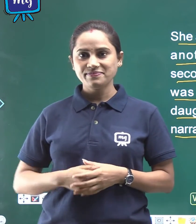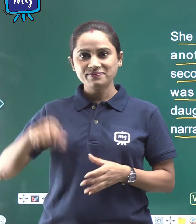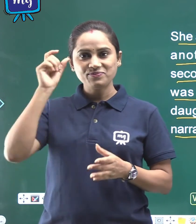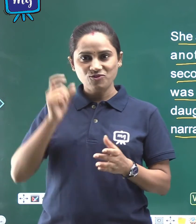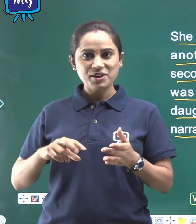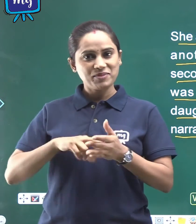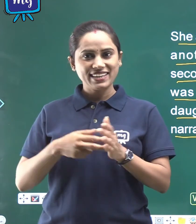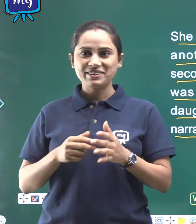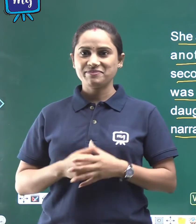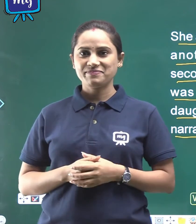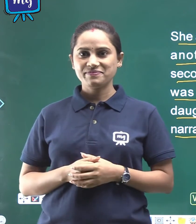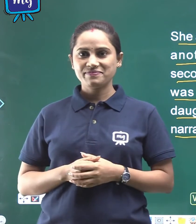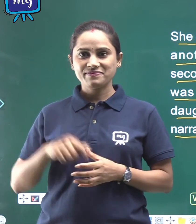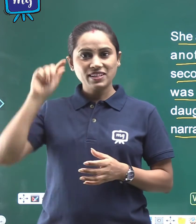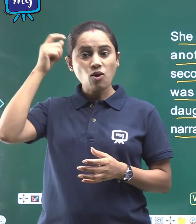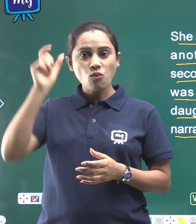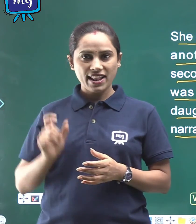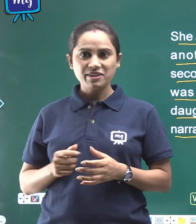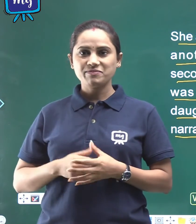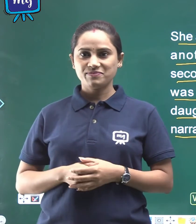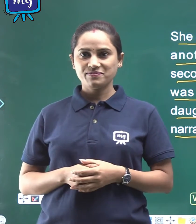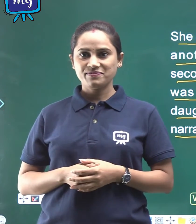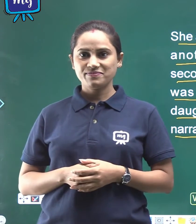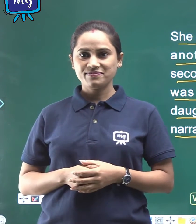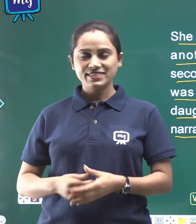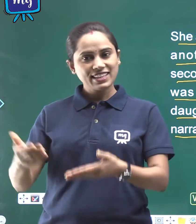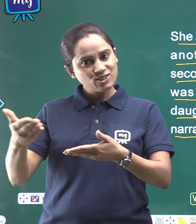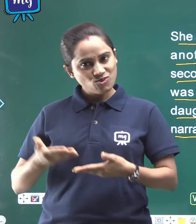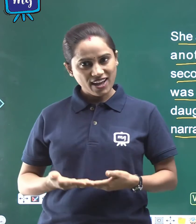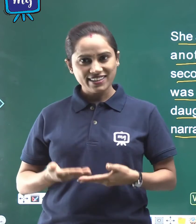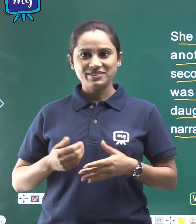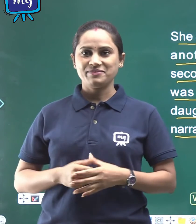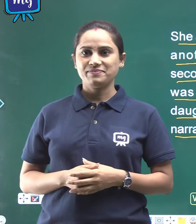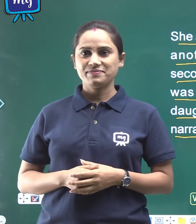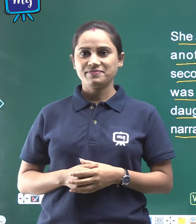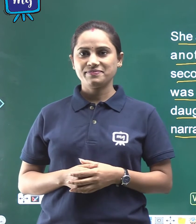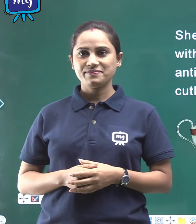Word meaning: welcome, स्वागत.